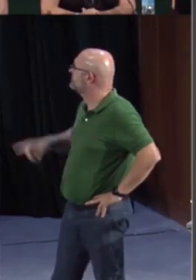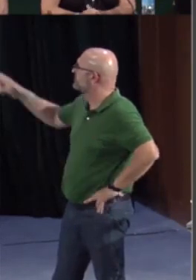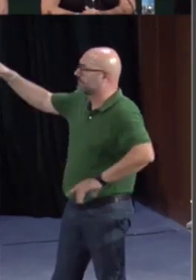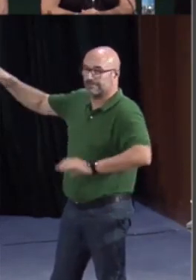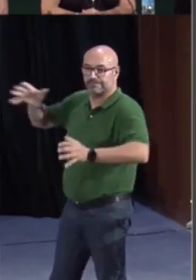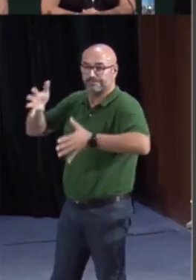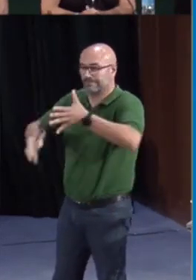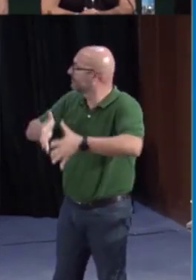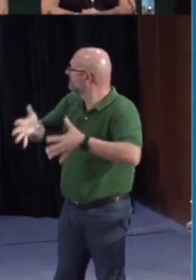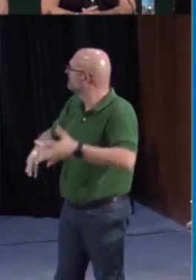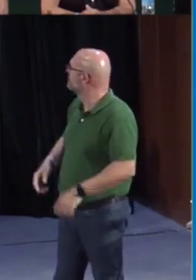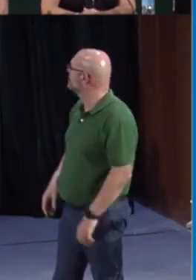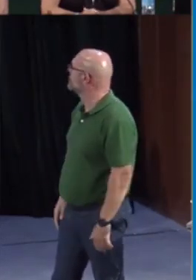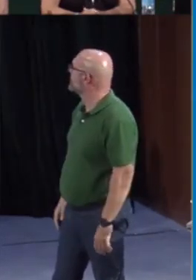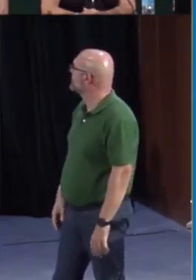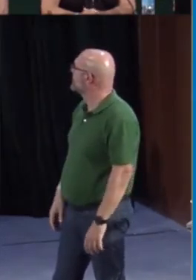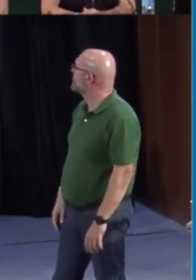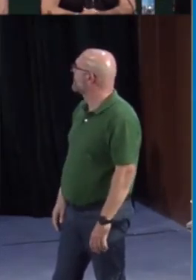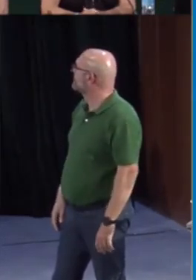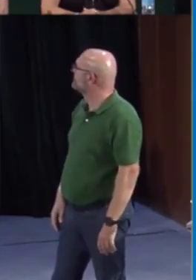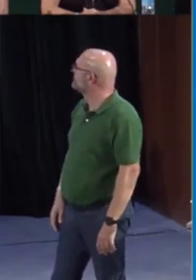Este sería el texto asignado.